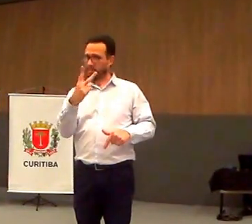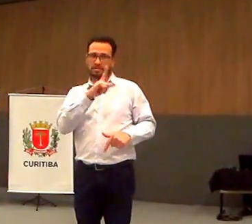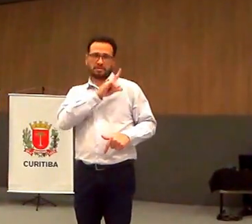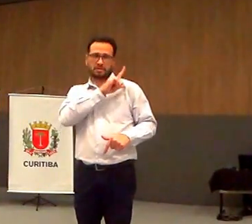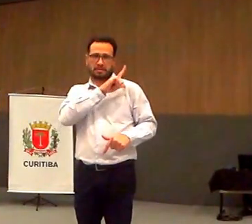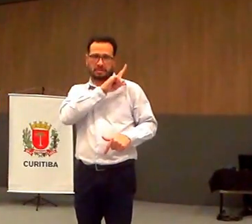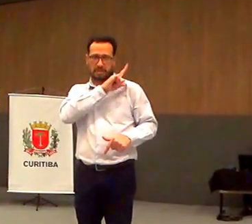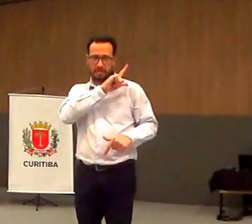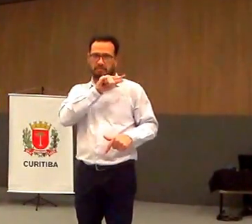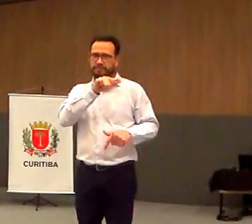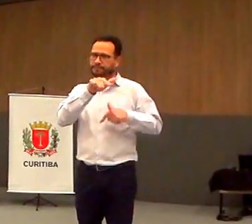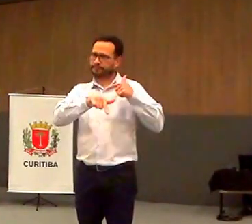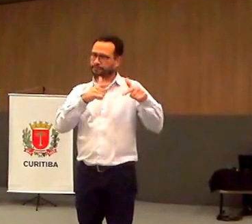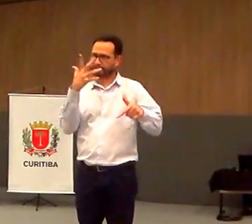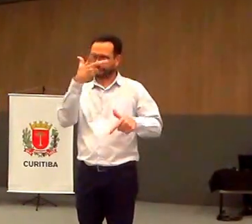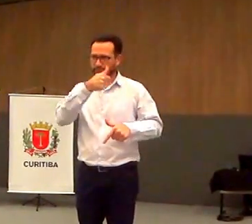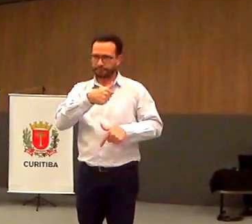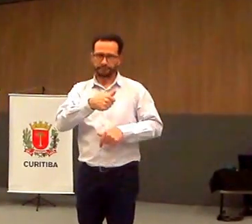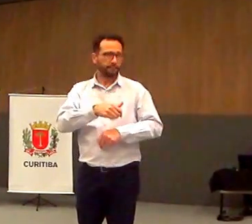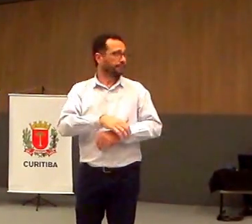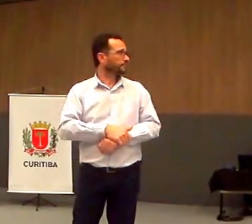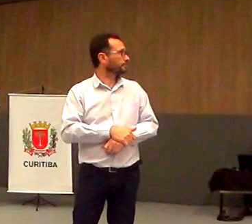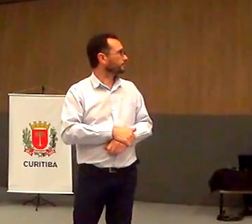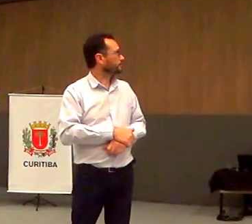da PPI, fazem um trabalho muito bonito lá.